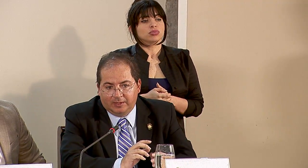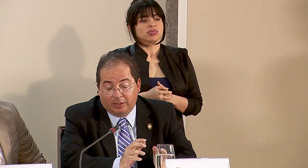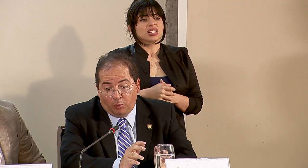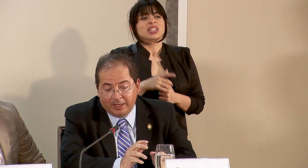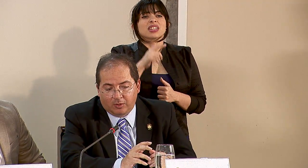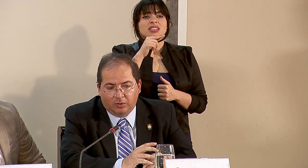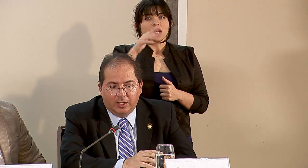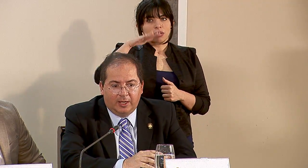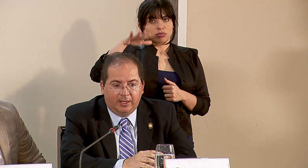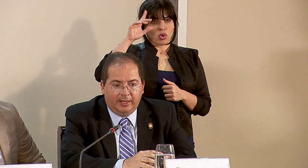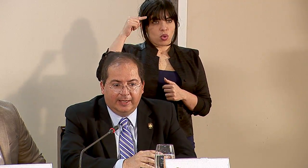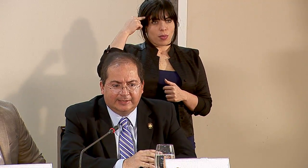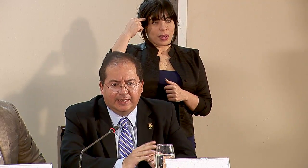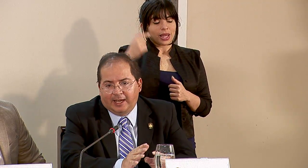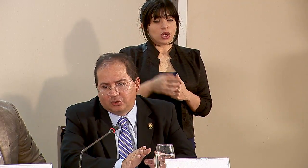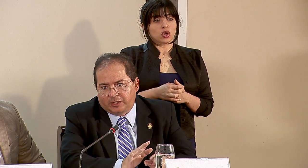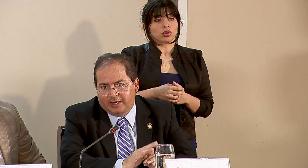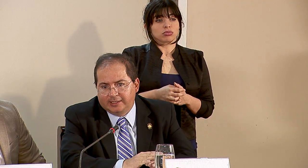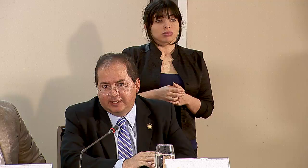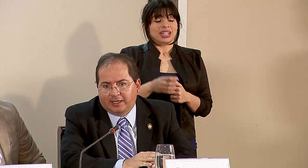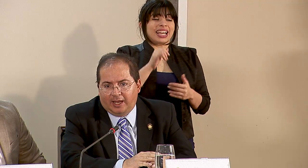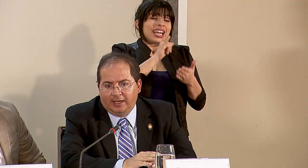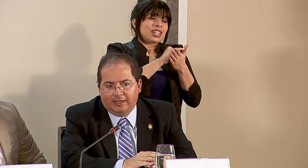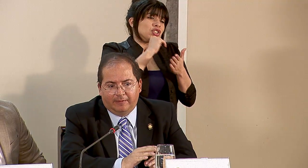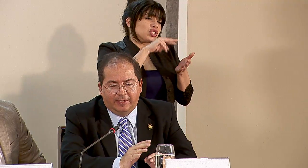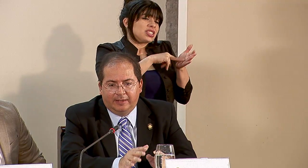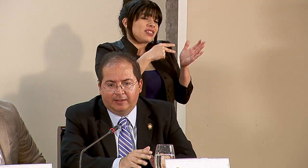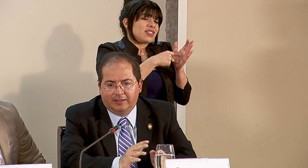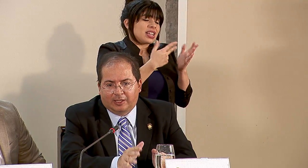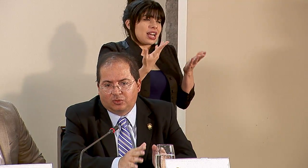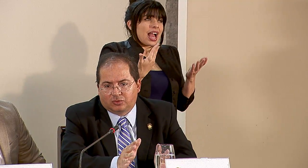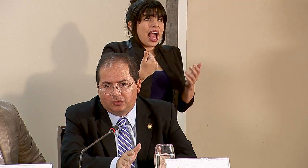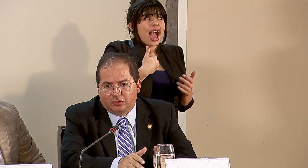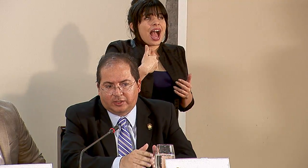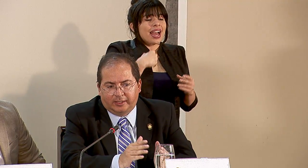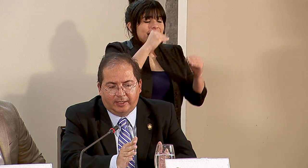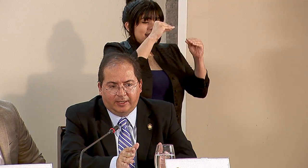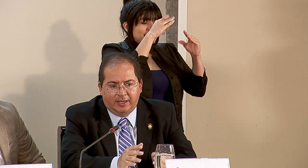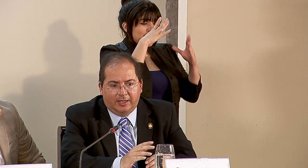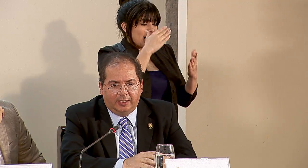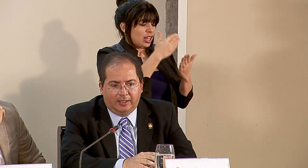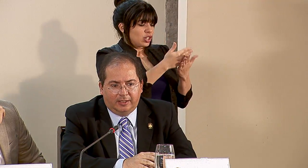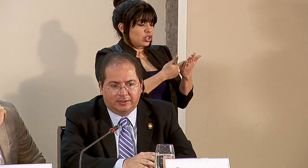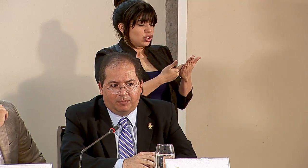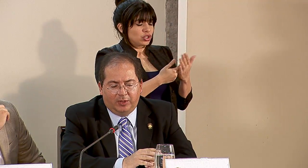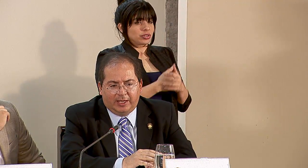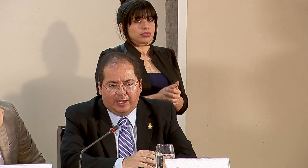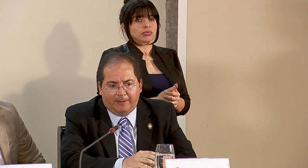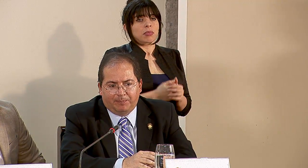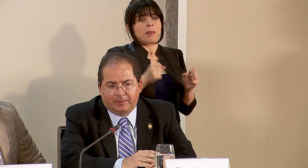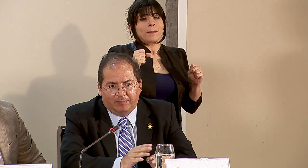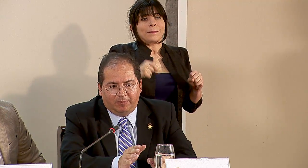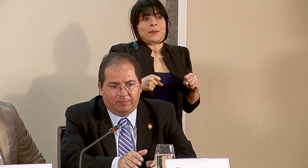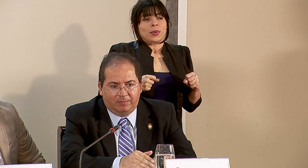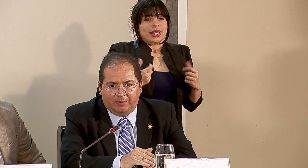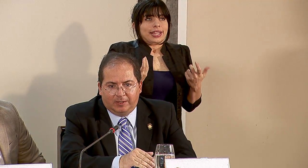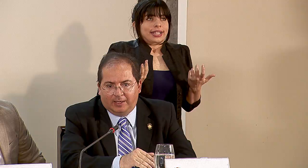gobierno. sin que eso quiera decir que hay datos con los que se pueda